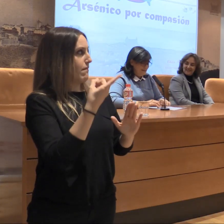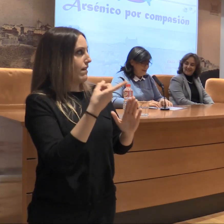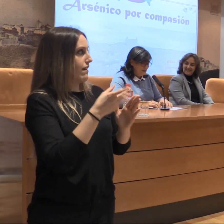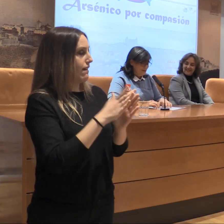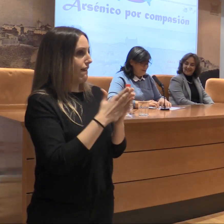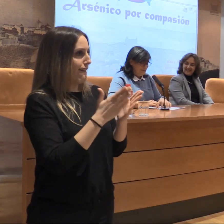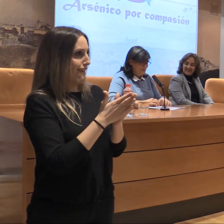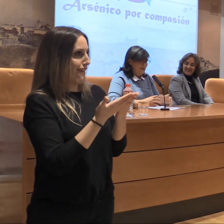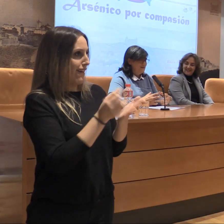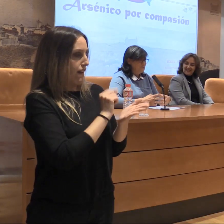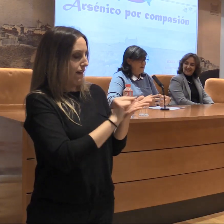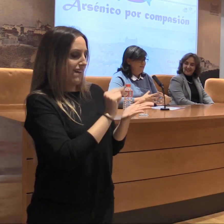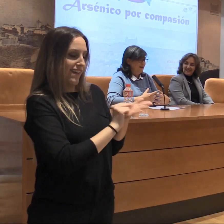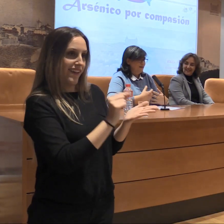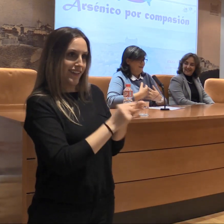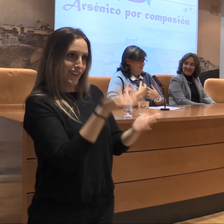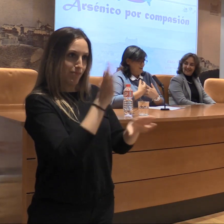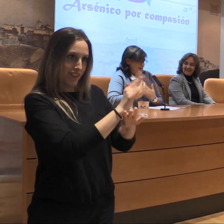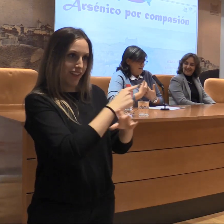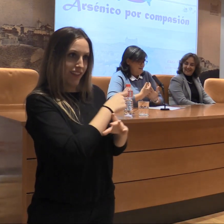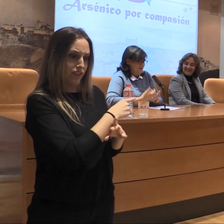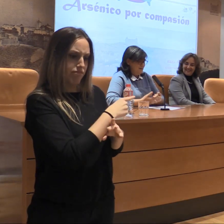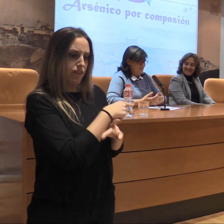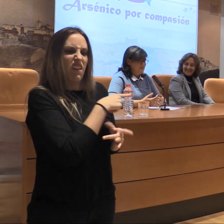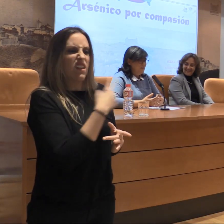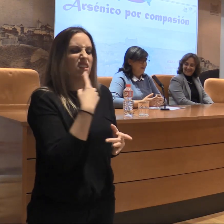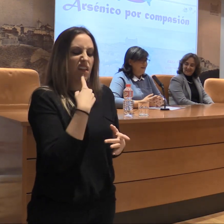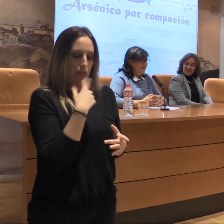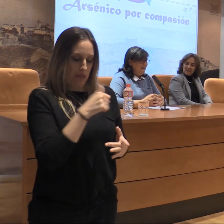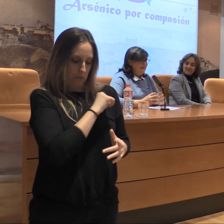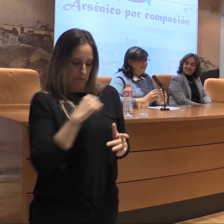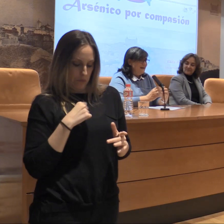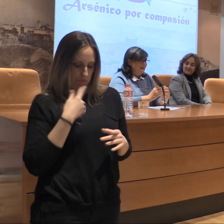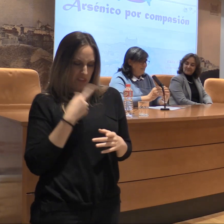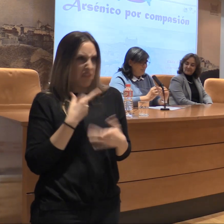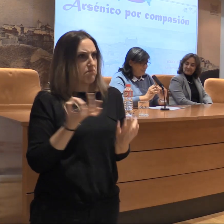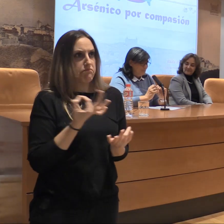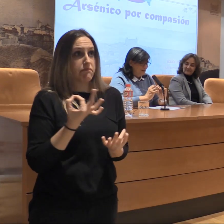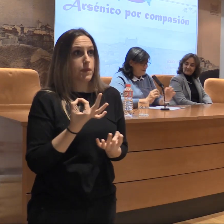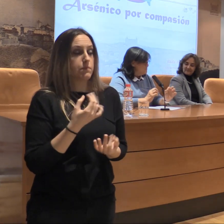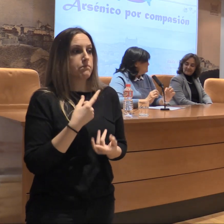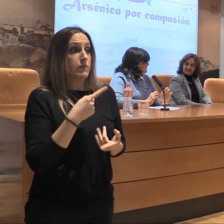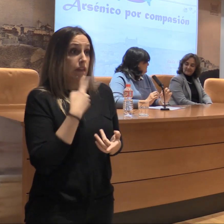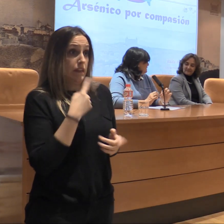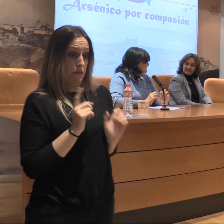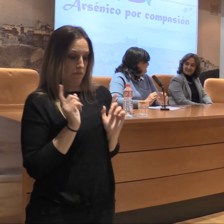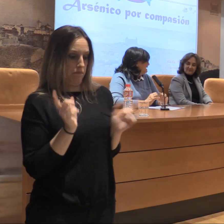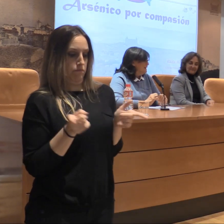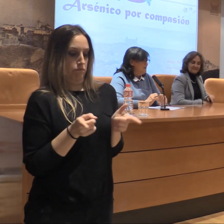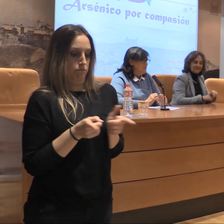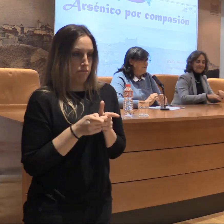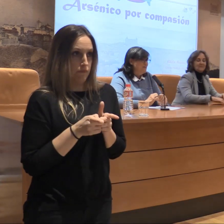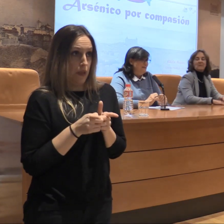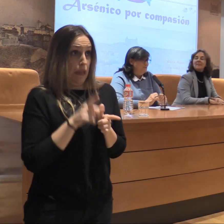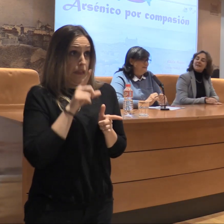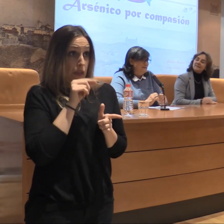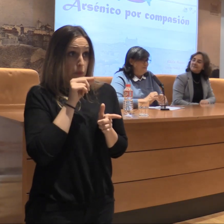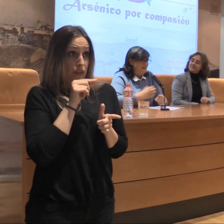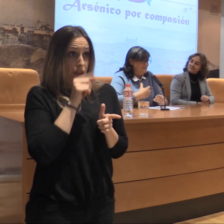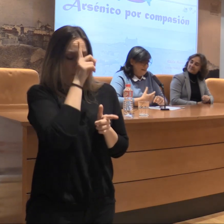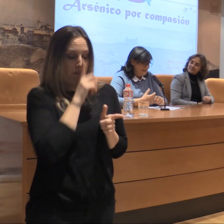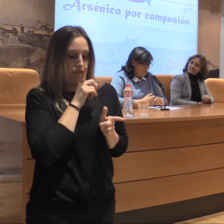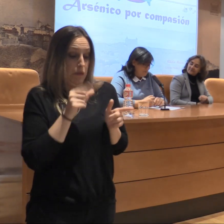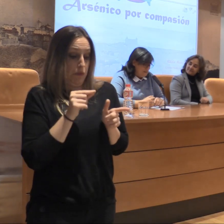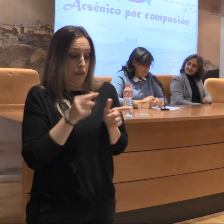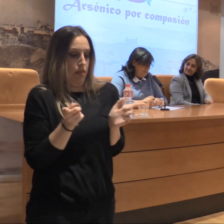he decidido poner la suya, lo que ella dice de sí misma. Y ella, en el brevísimo espacio que deja un perfil de Twitter